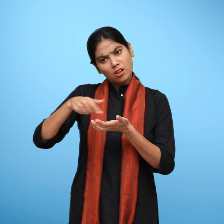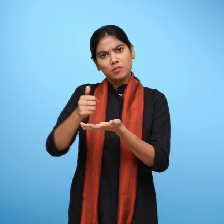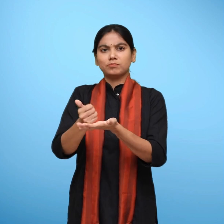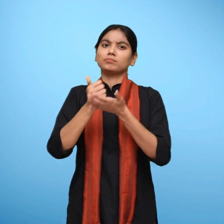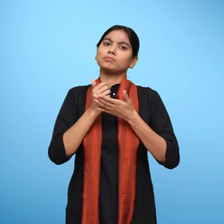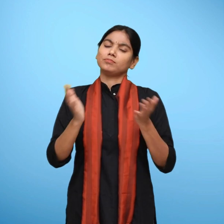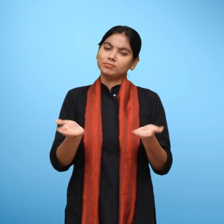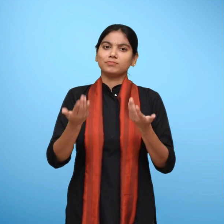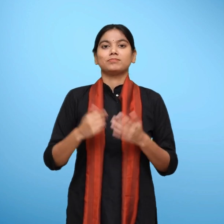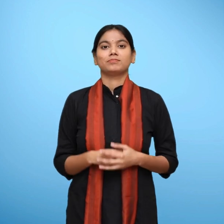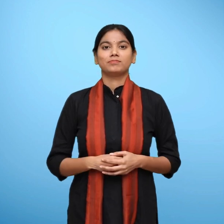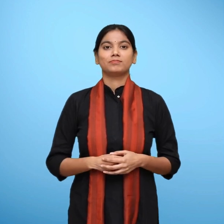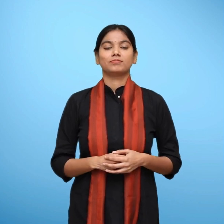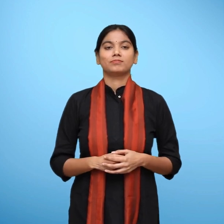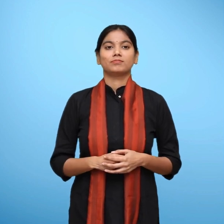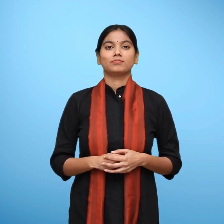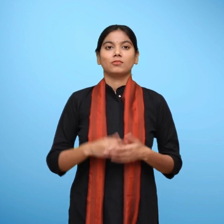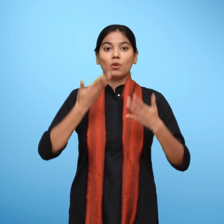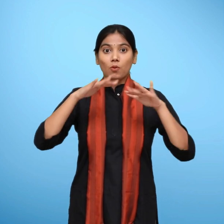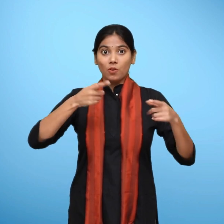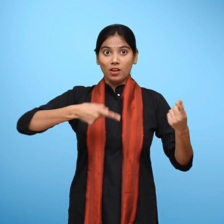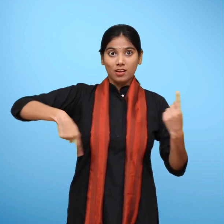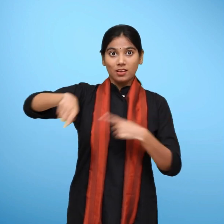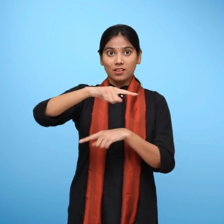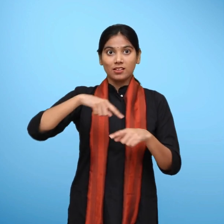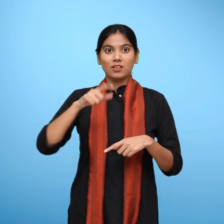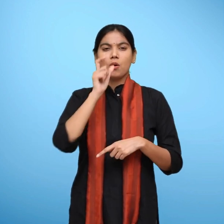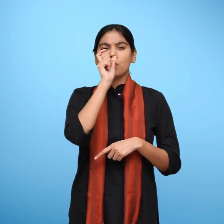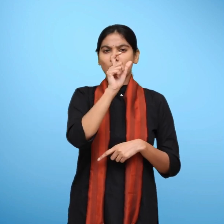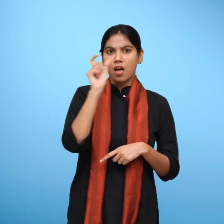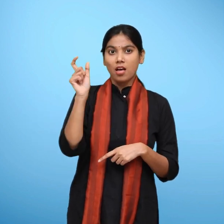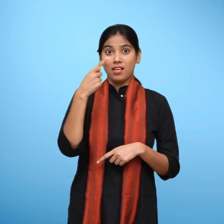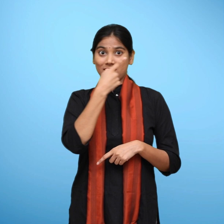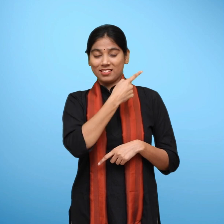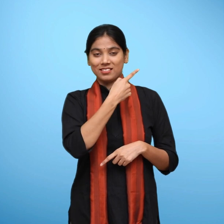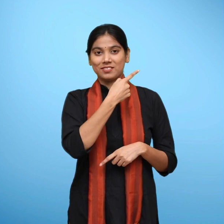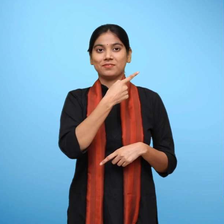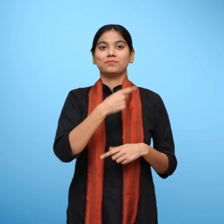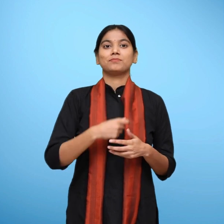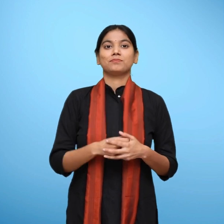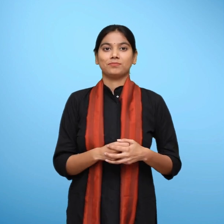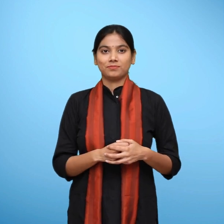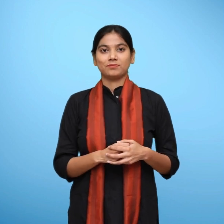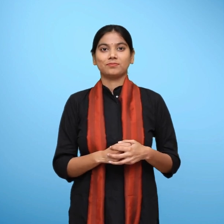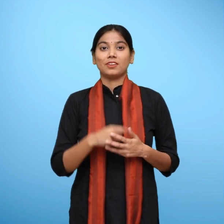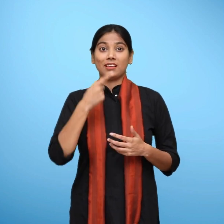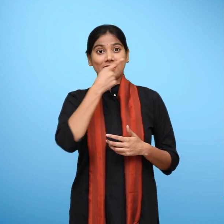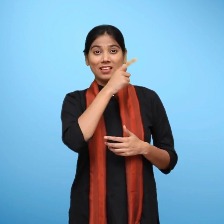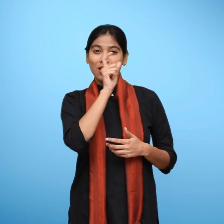सकती है बच्चों से द म न की ध्वनियों वाले शब्द